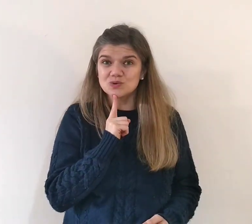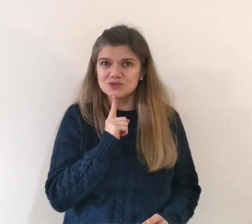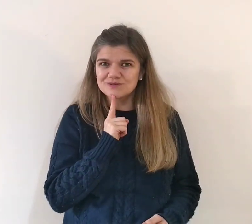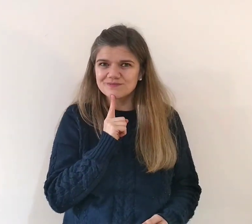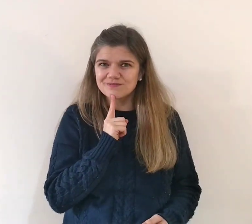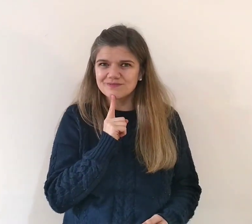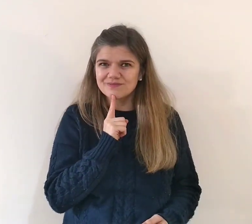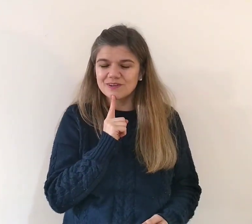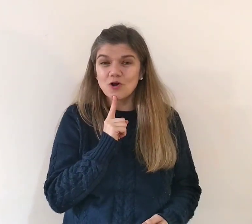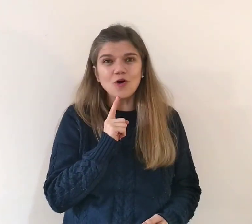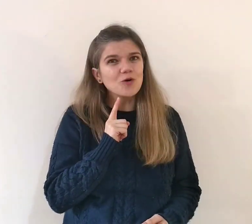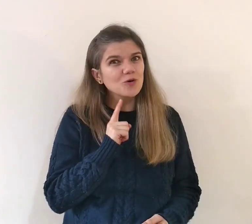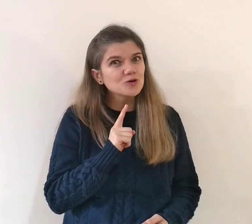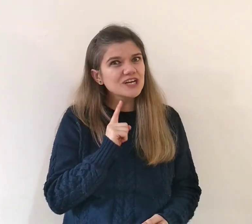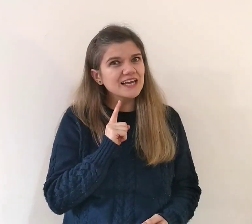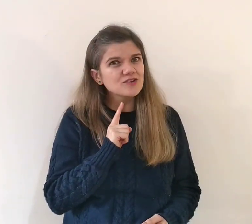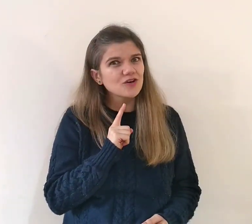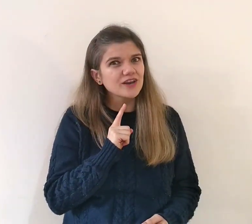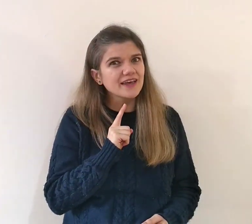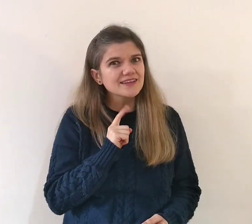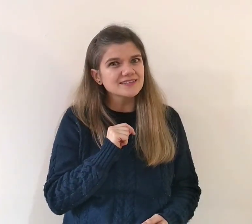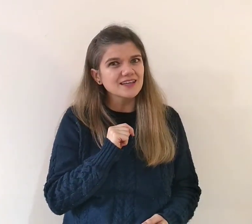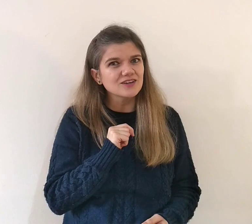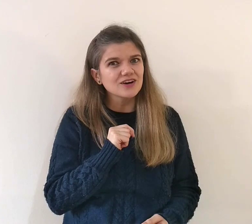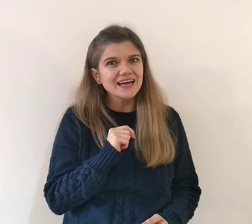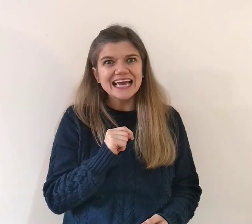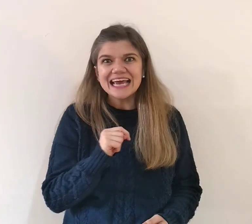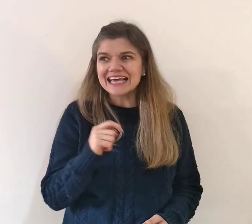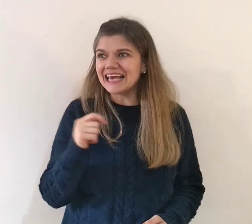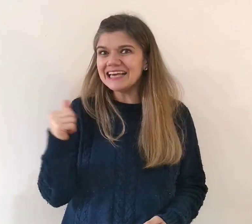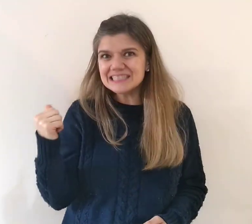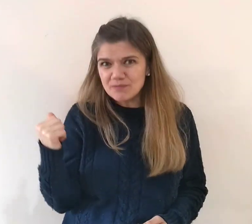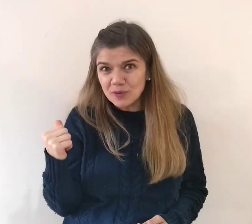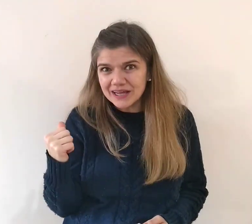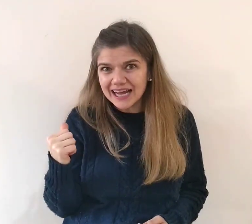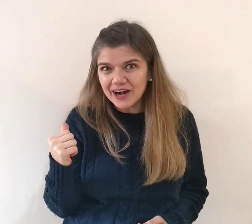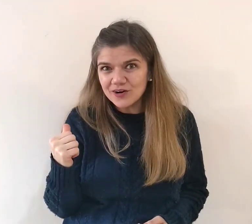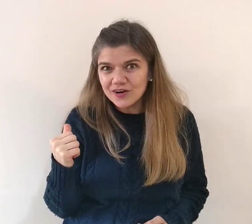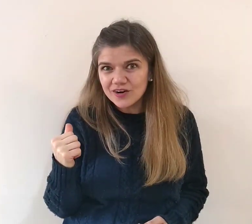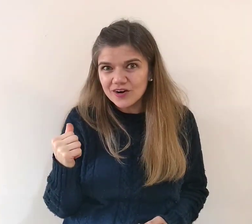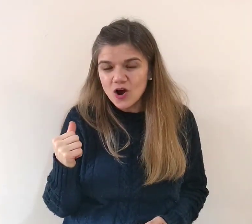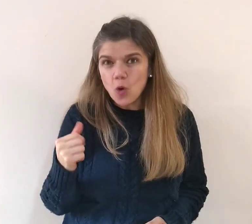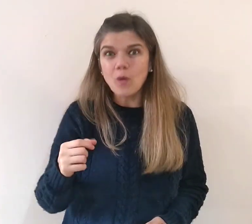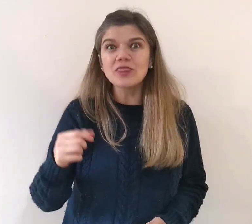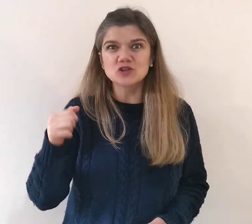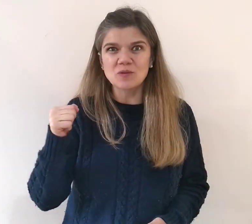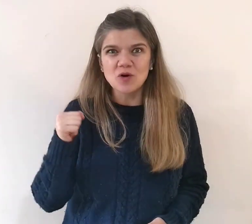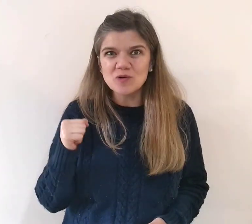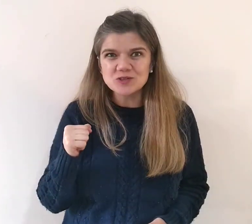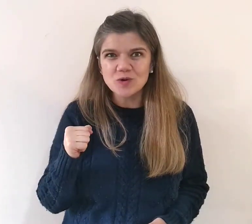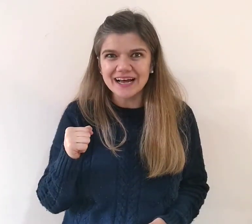Jesús concluye la historia diciendo que ese publicano, cuando se volvió a su